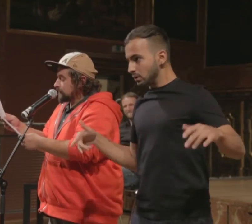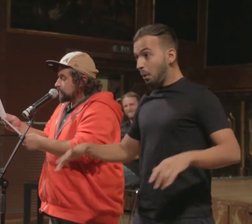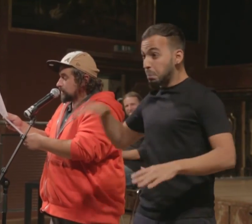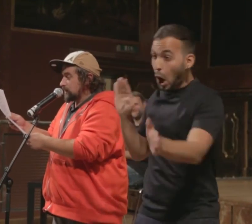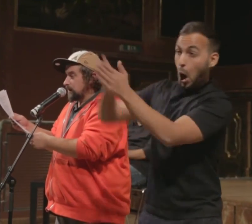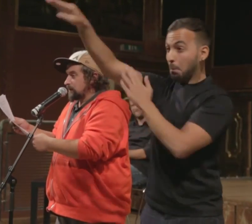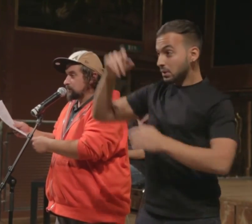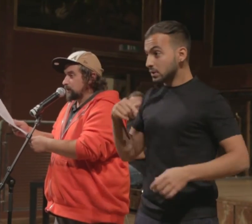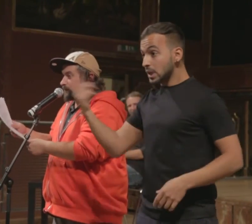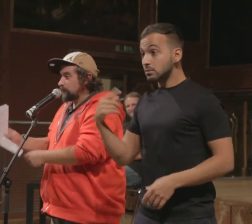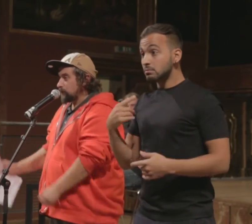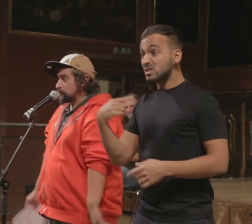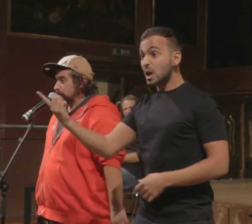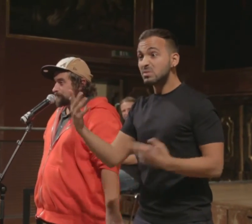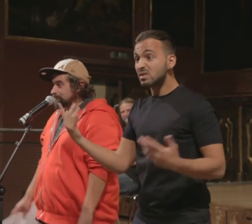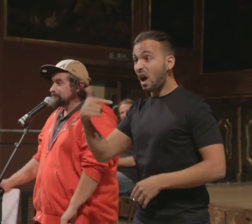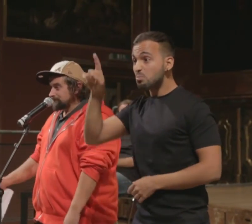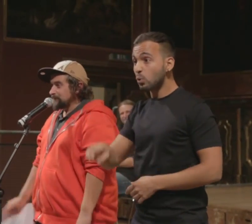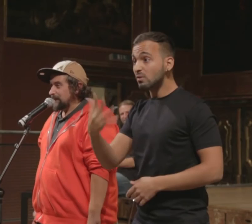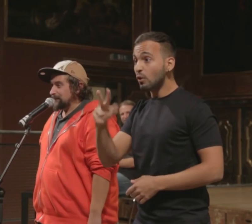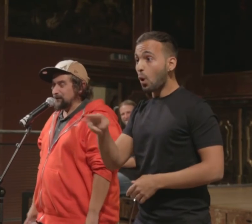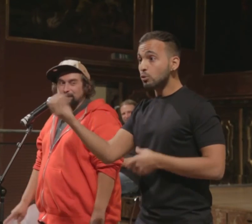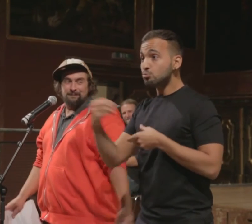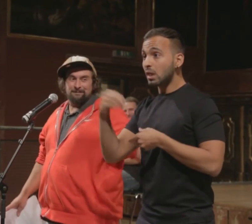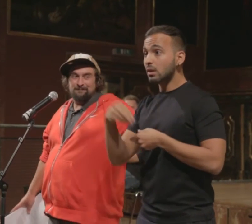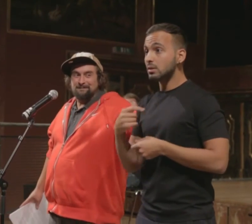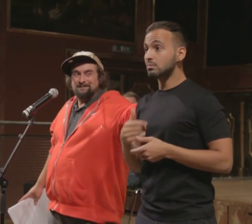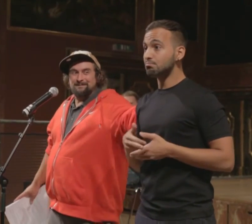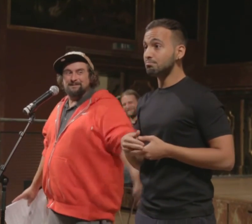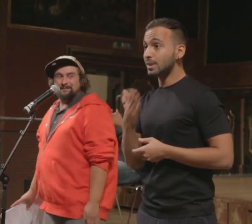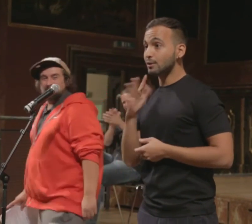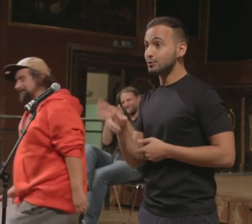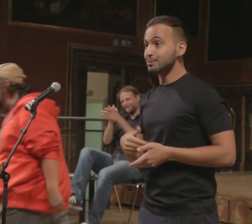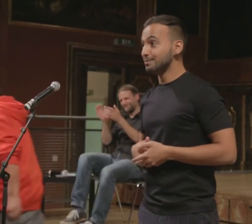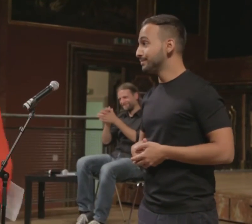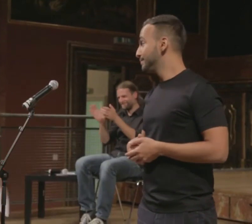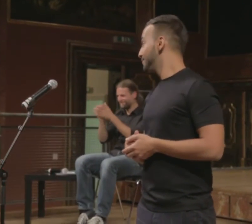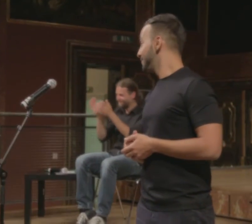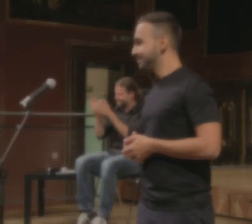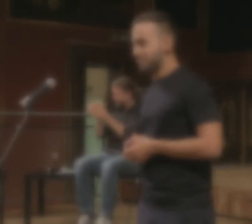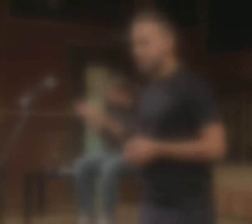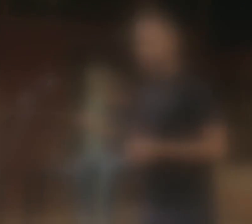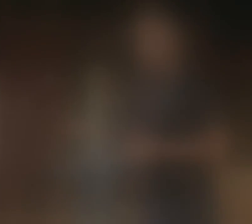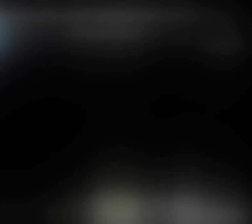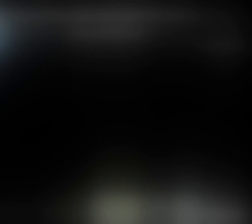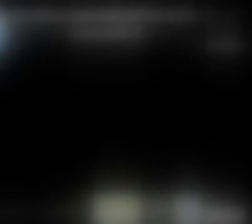jetzt schickt er mir jedes Monat 5 Euro zu. Dankeschön.